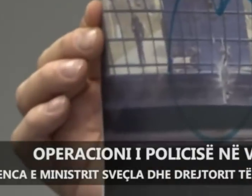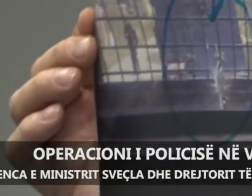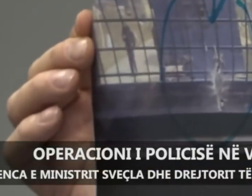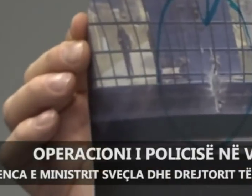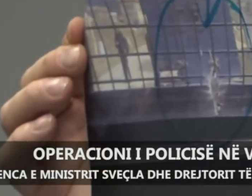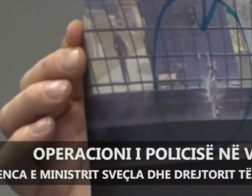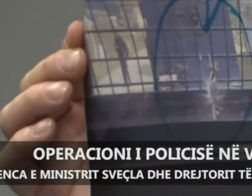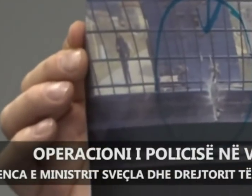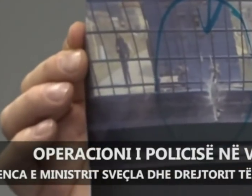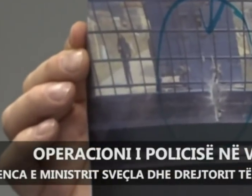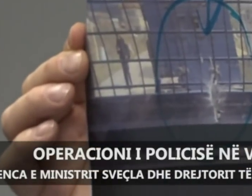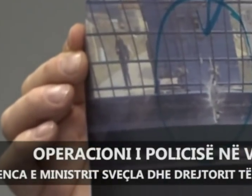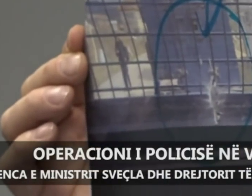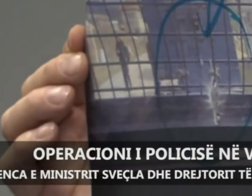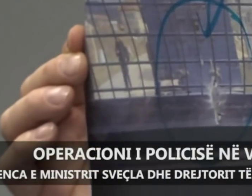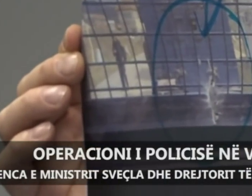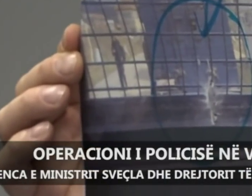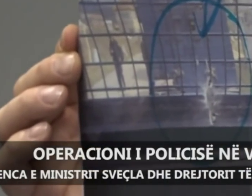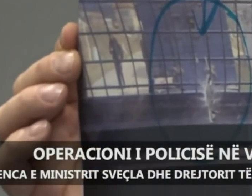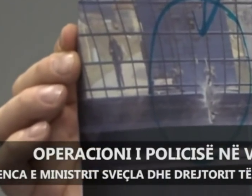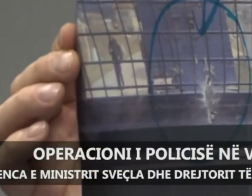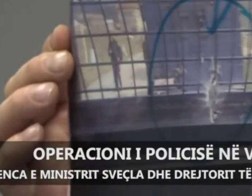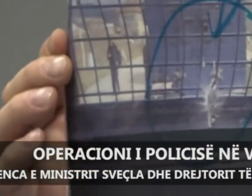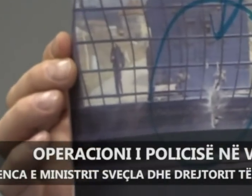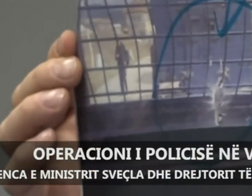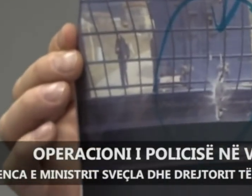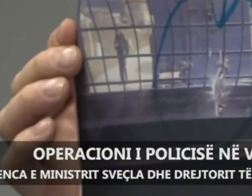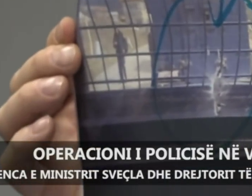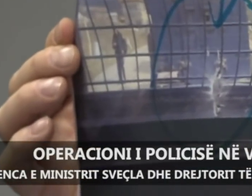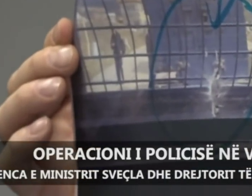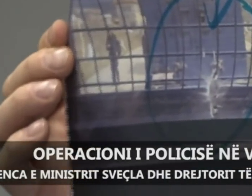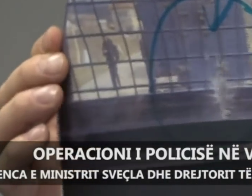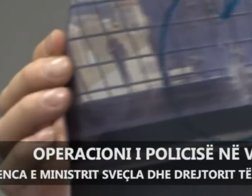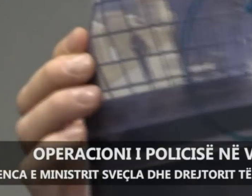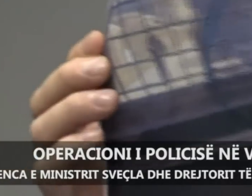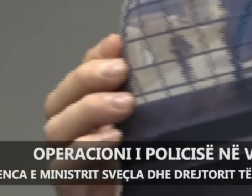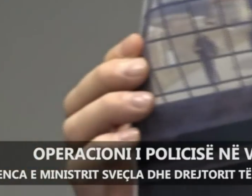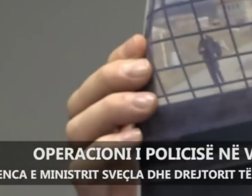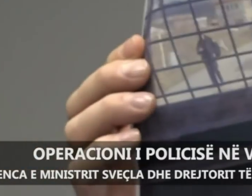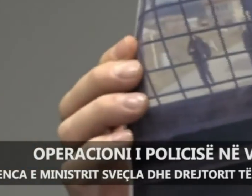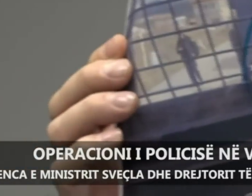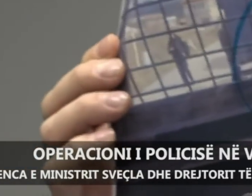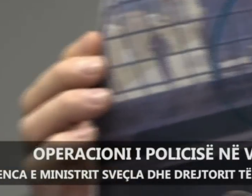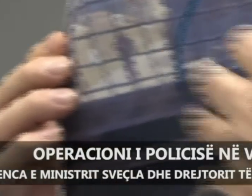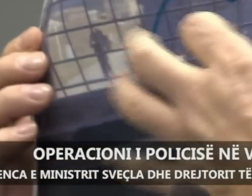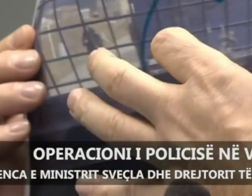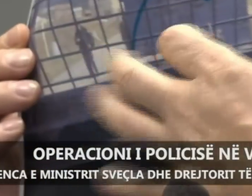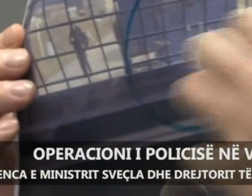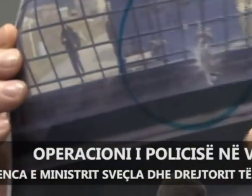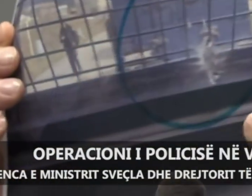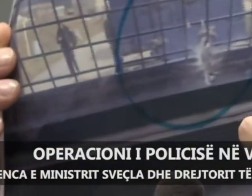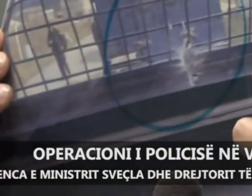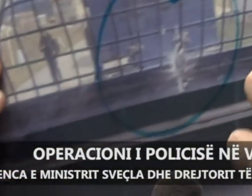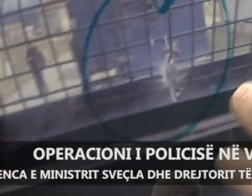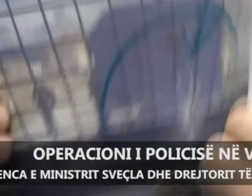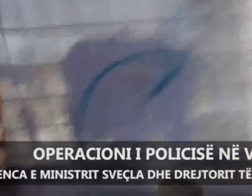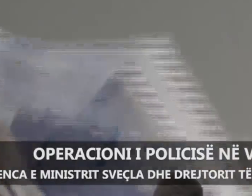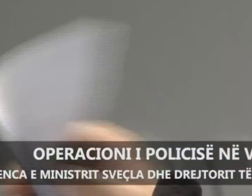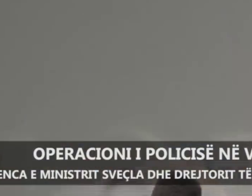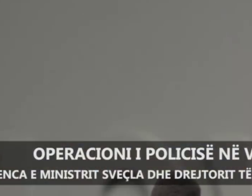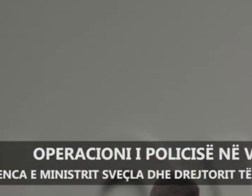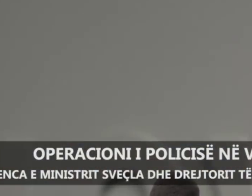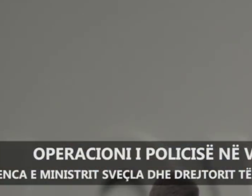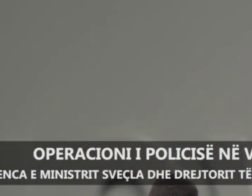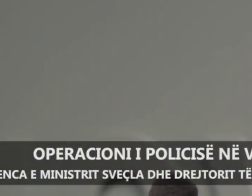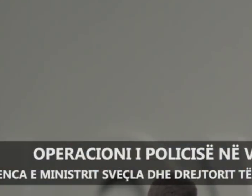Kjo është një gjujtje nga armë të gjata. Vrehet plumb i kalibrit mavë, vetë nga fakti qysh është konstruksioni i